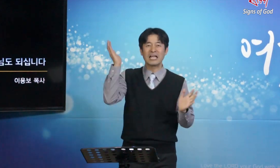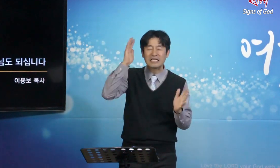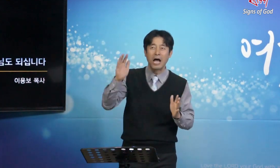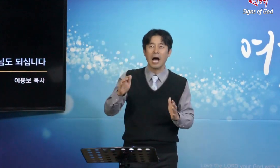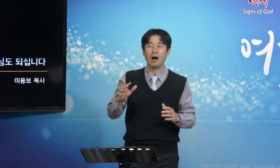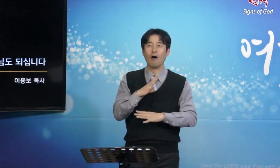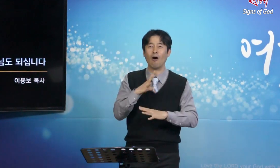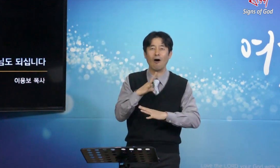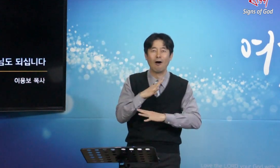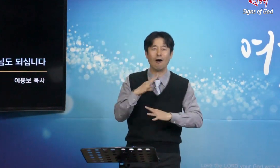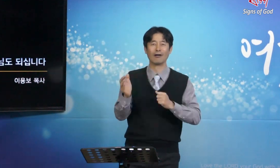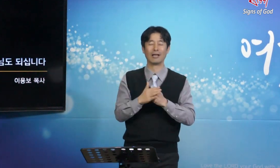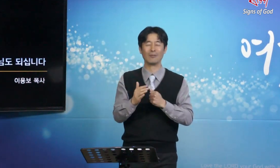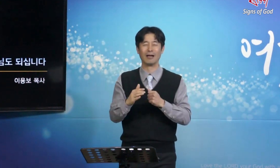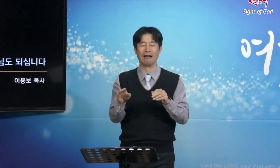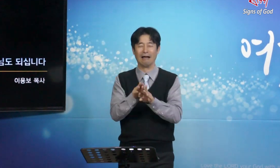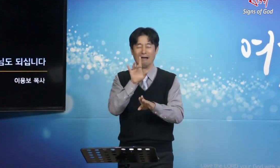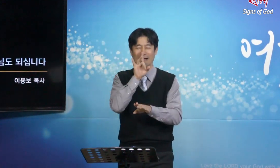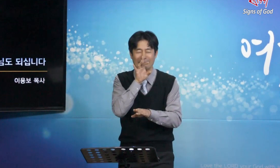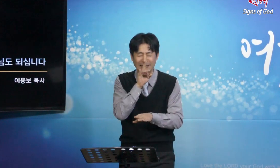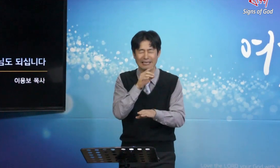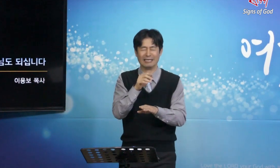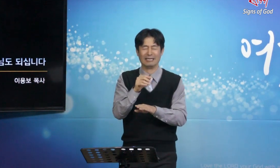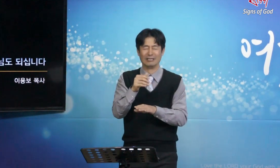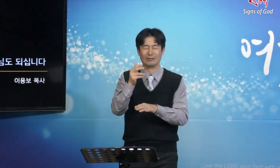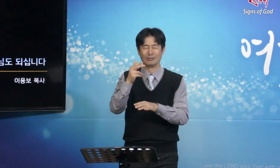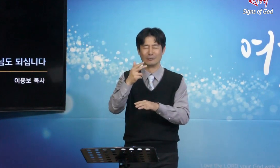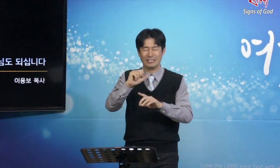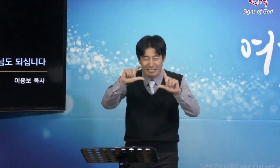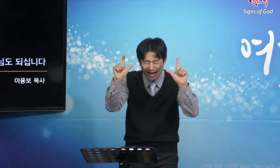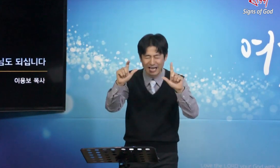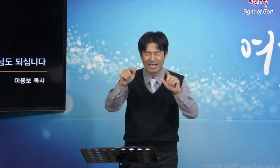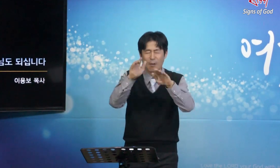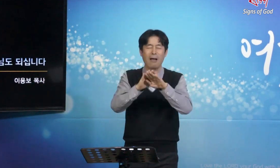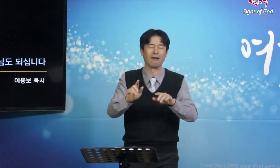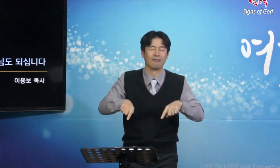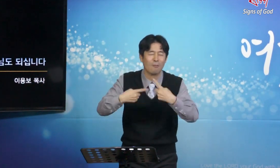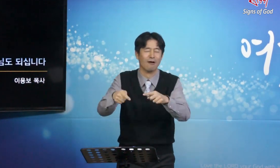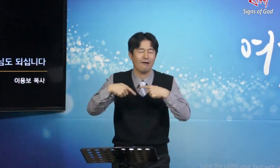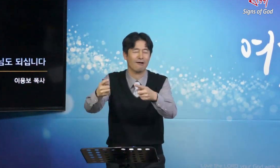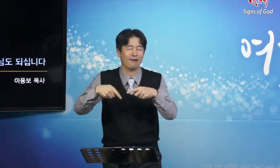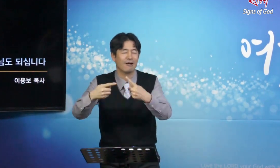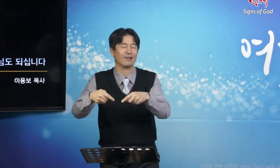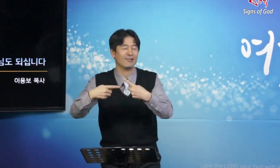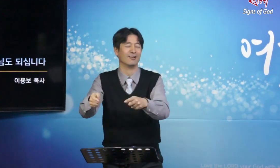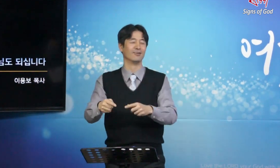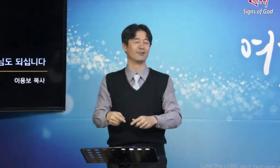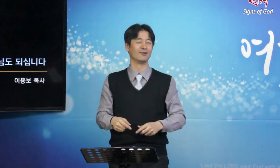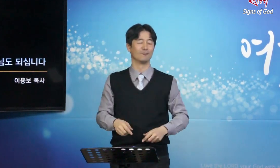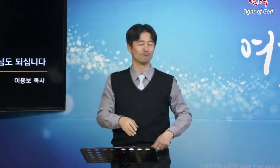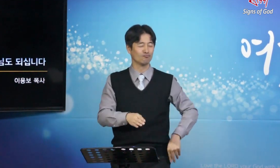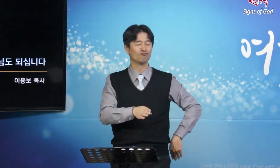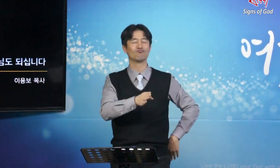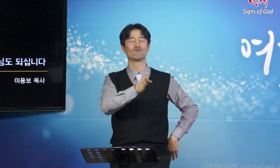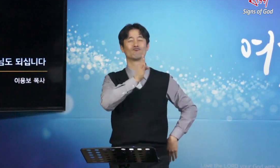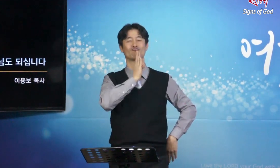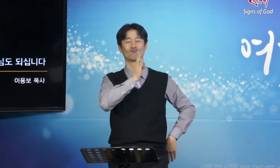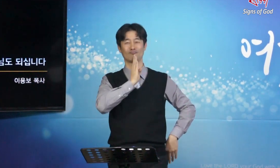그렇기 때문에 학생들은 그 예배를 빠지는 것을 두려워했고 주일날 꼭 예배를 참석해야 된다고